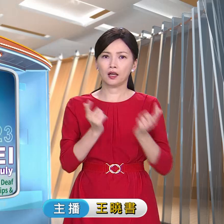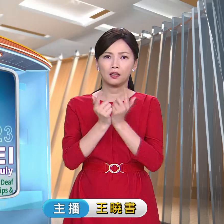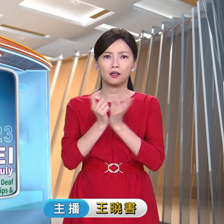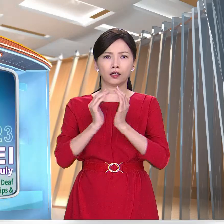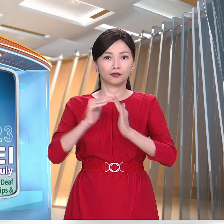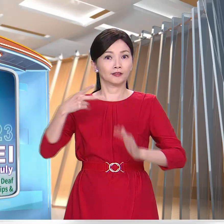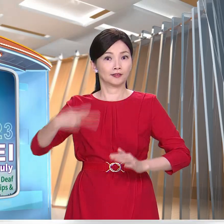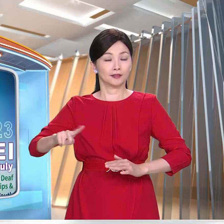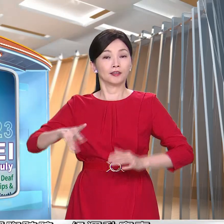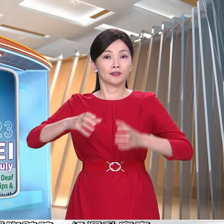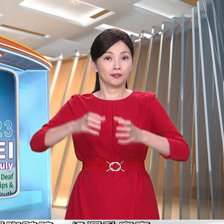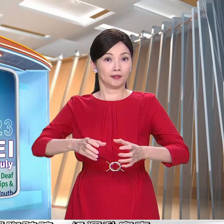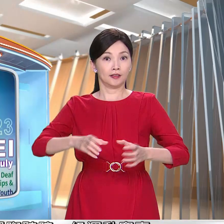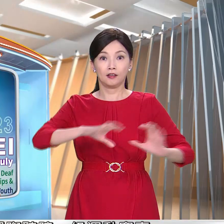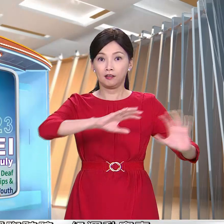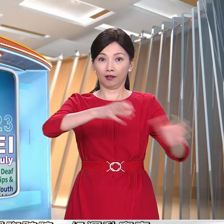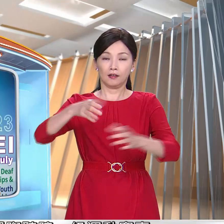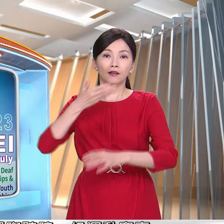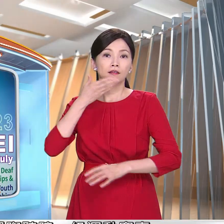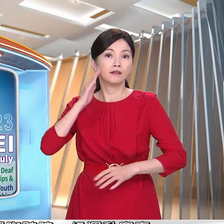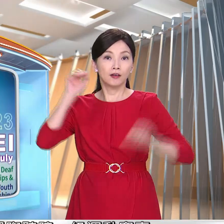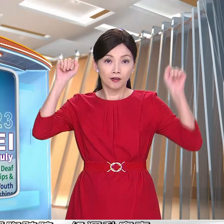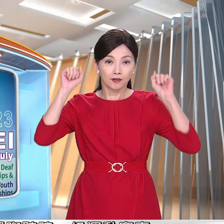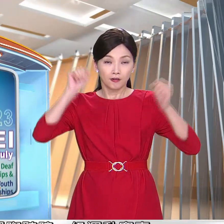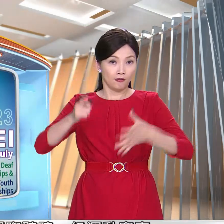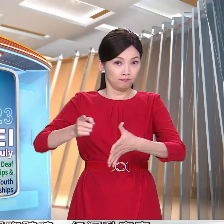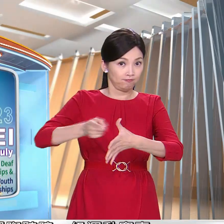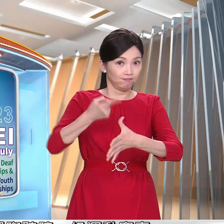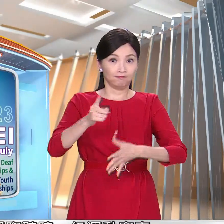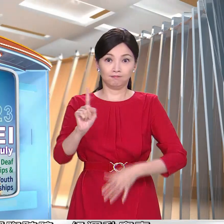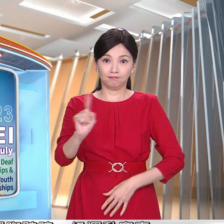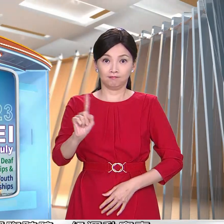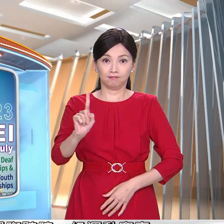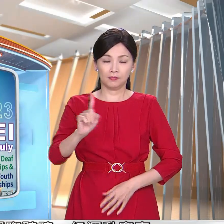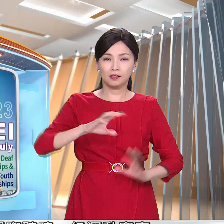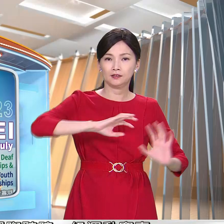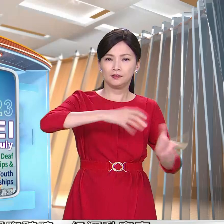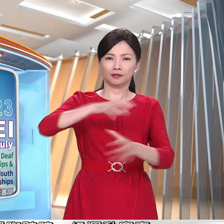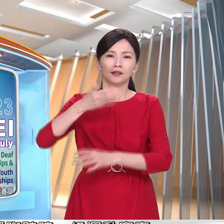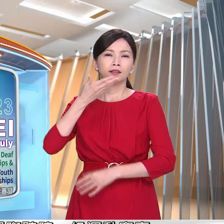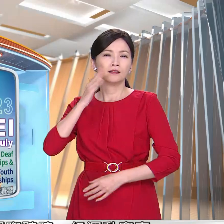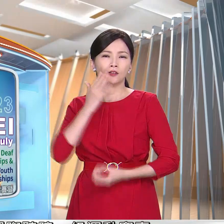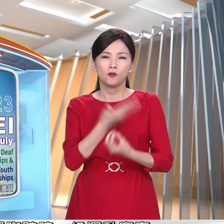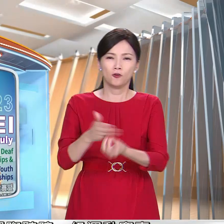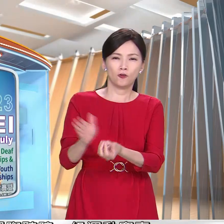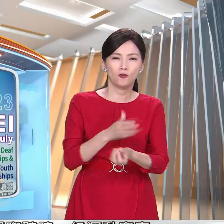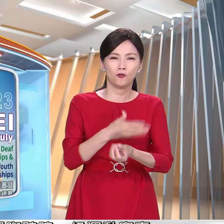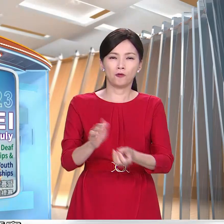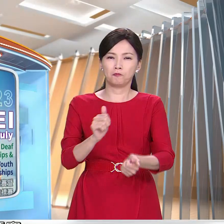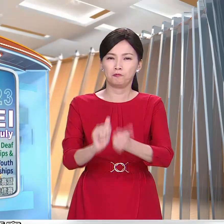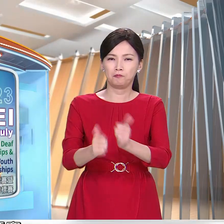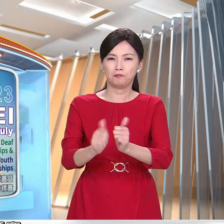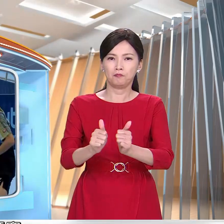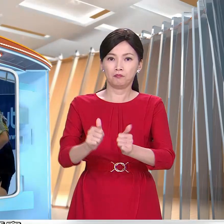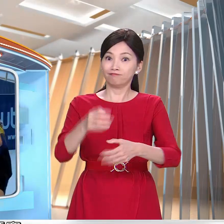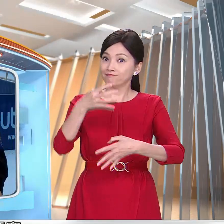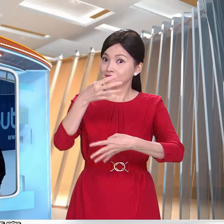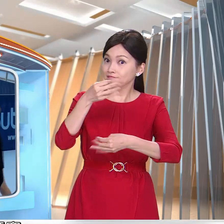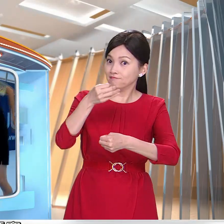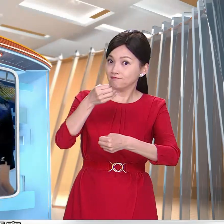心，台北市再次主办国际听障一级运动赛事，世界听障桌球锦